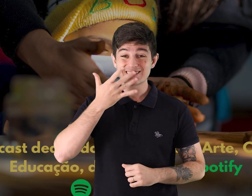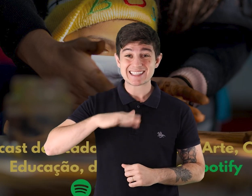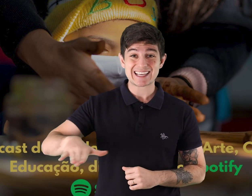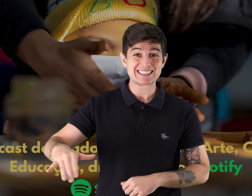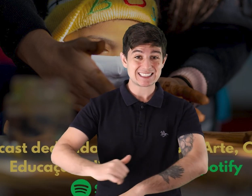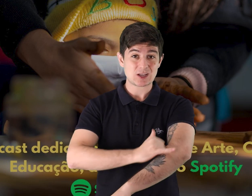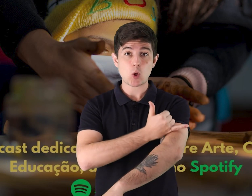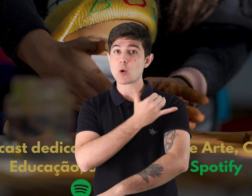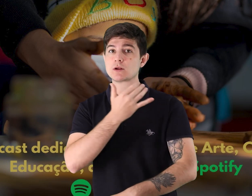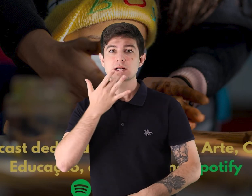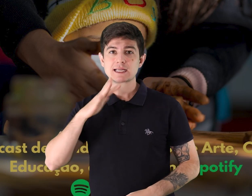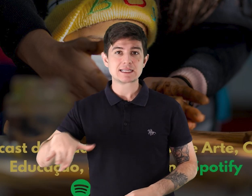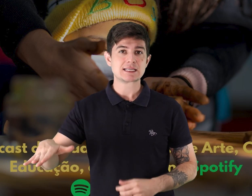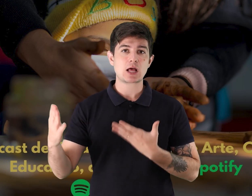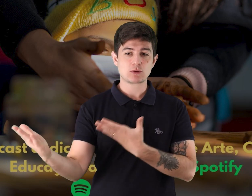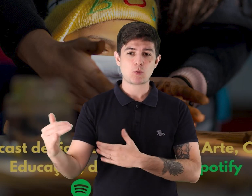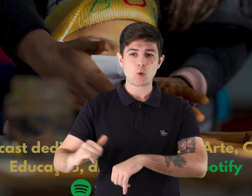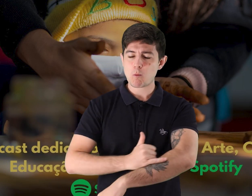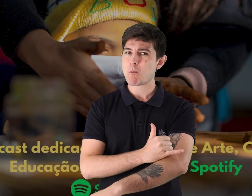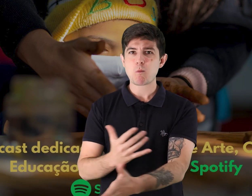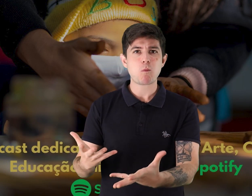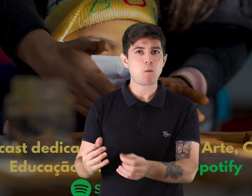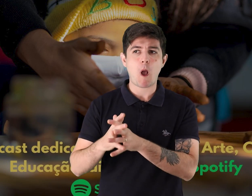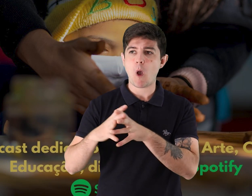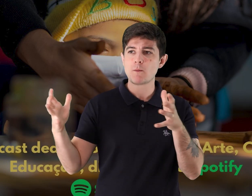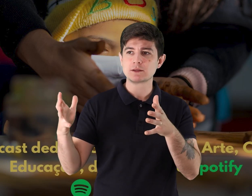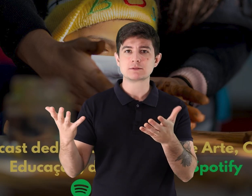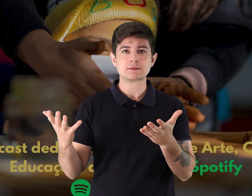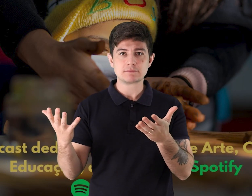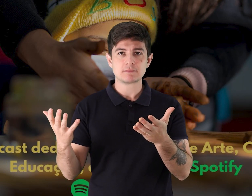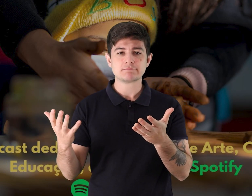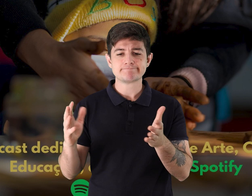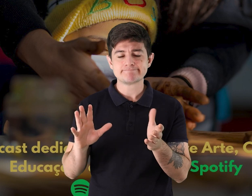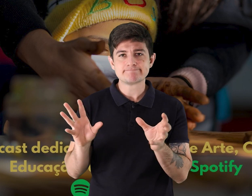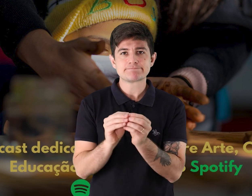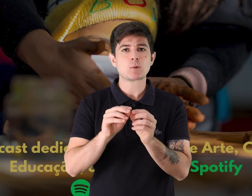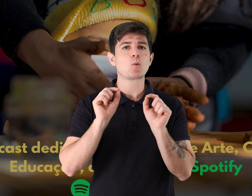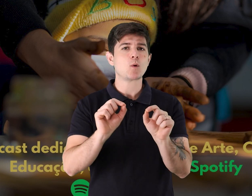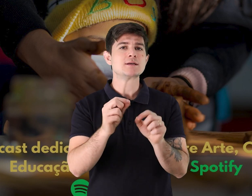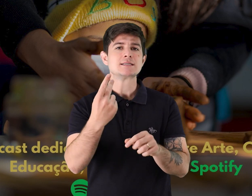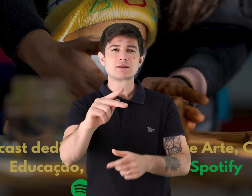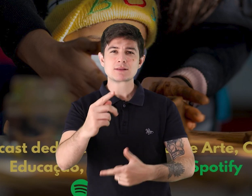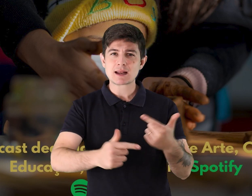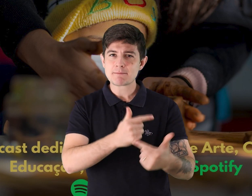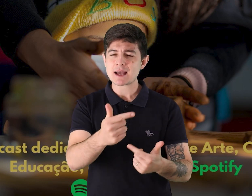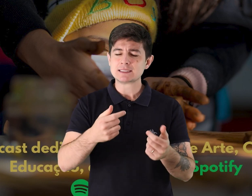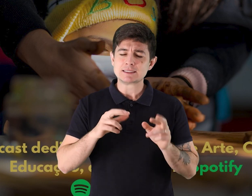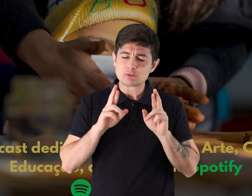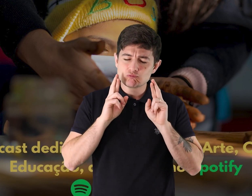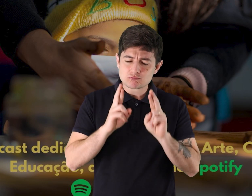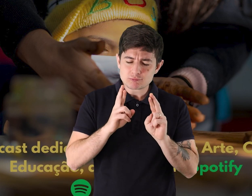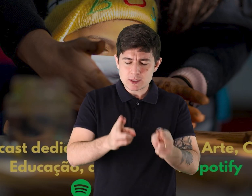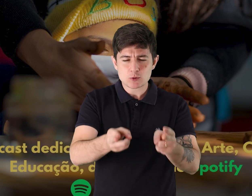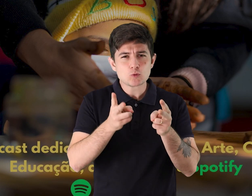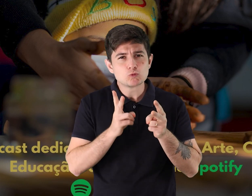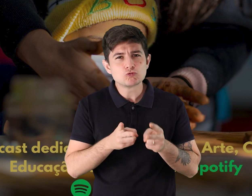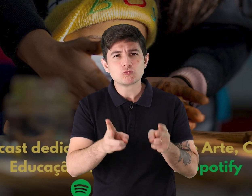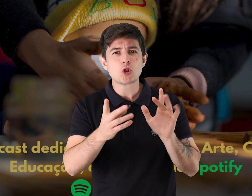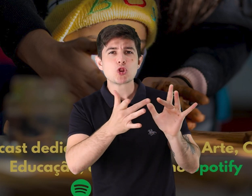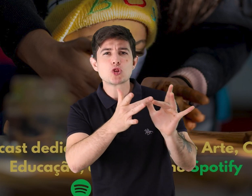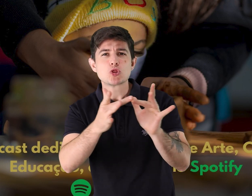obesidade infantil e na adolescência. Então, que o seu trabalho continue tocando